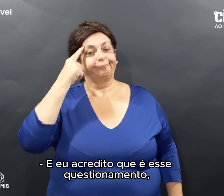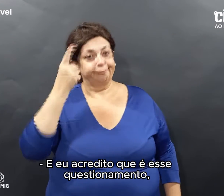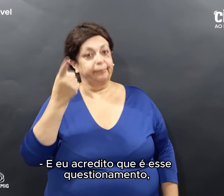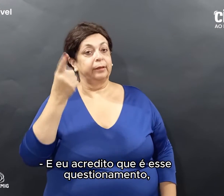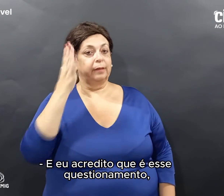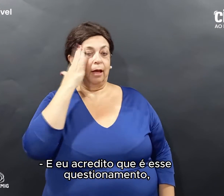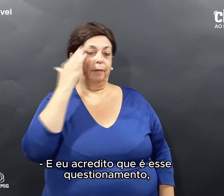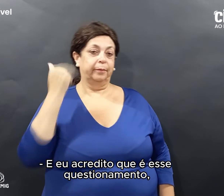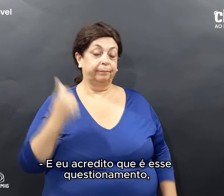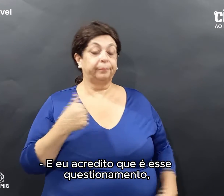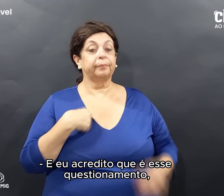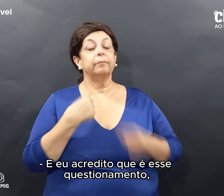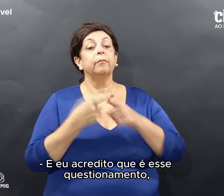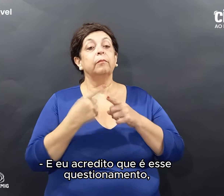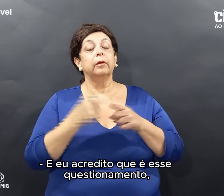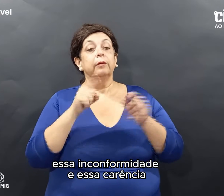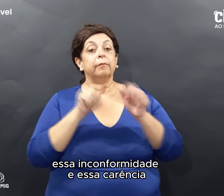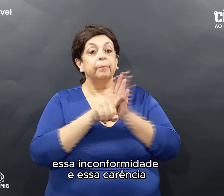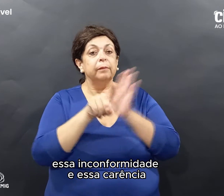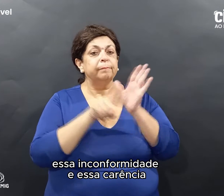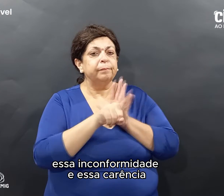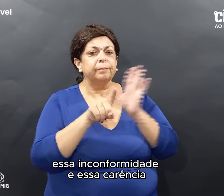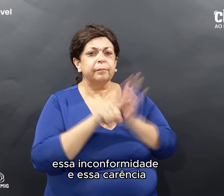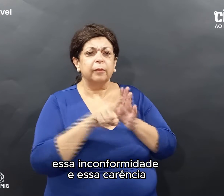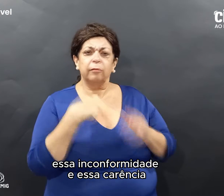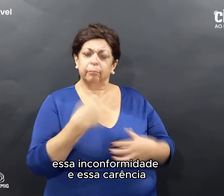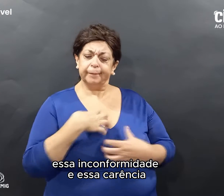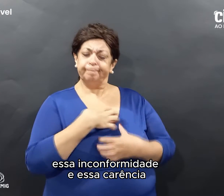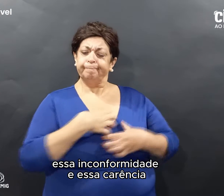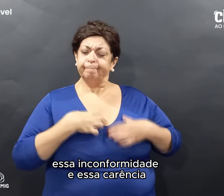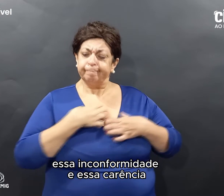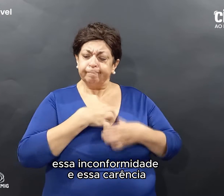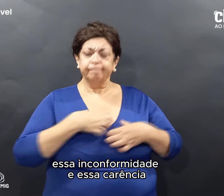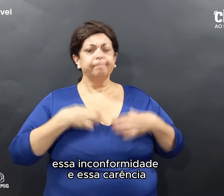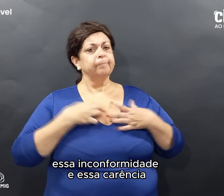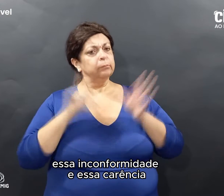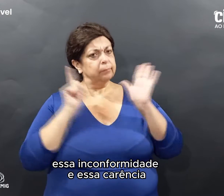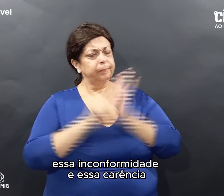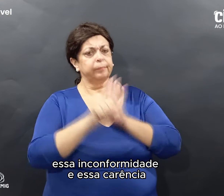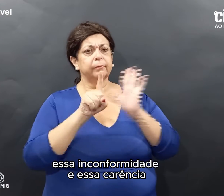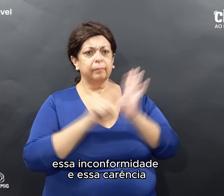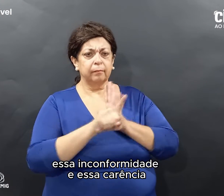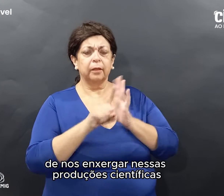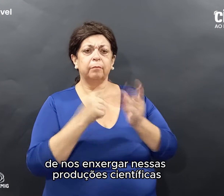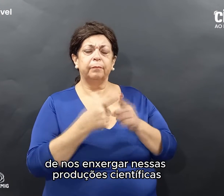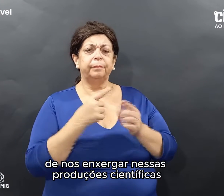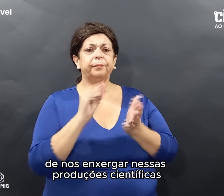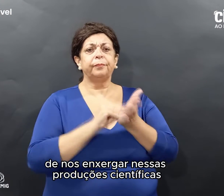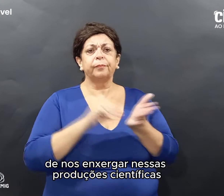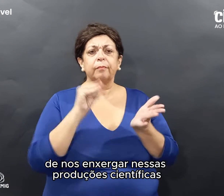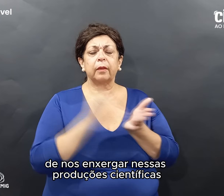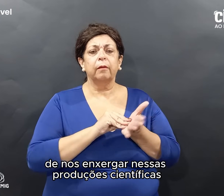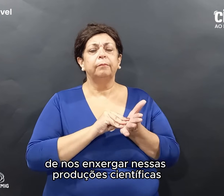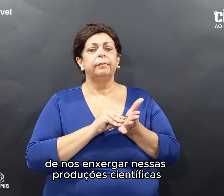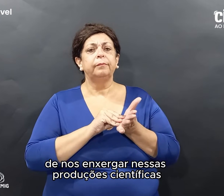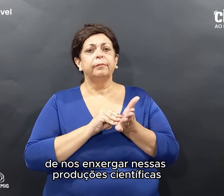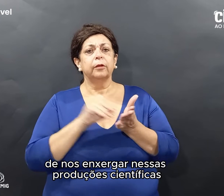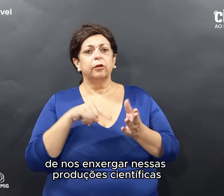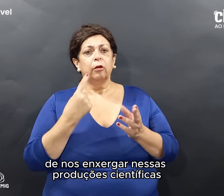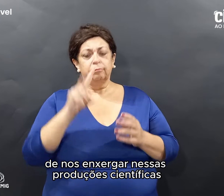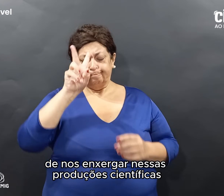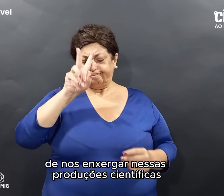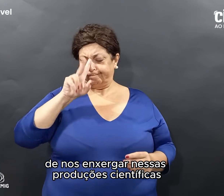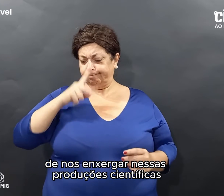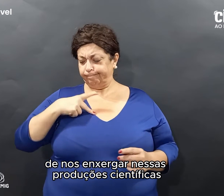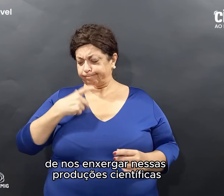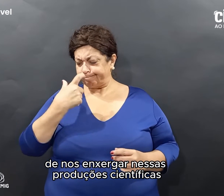que é este questionamento, essa inconformidade e essa carência de nos enxergar